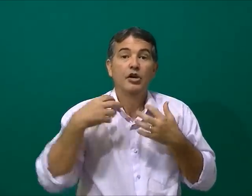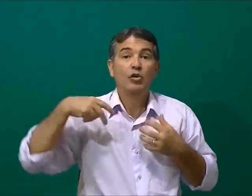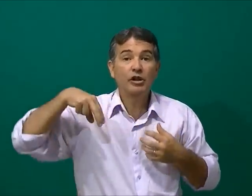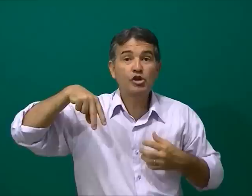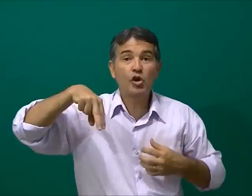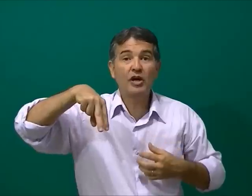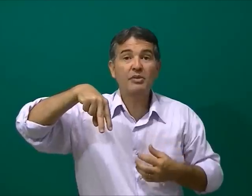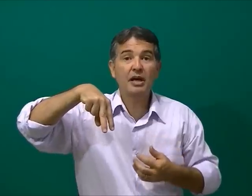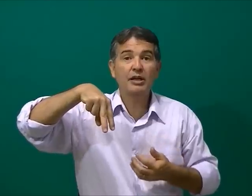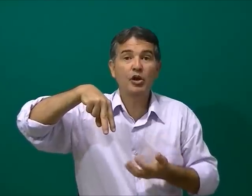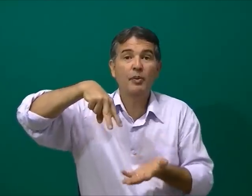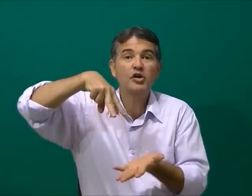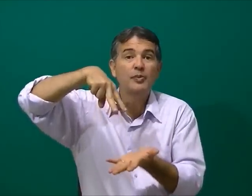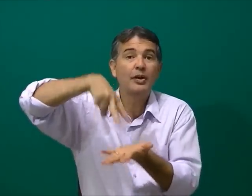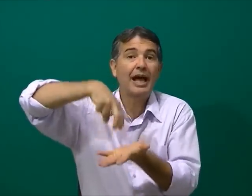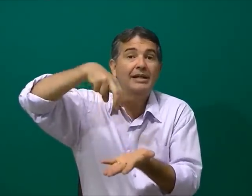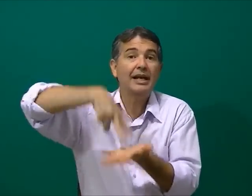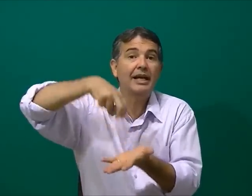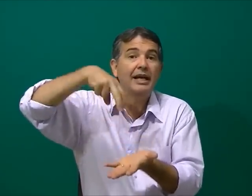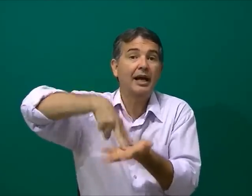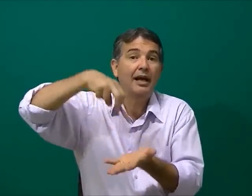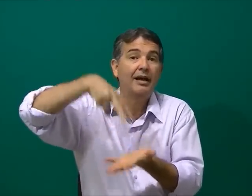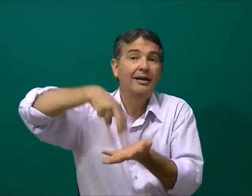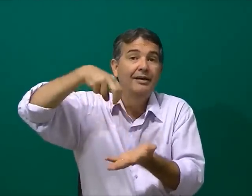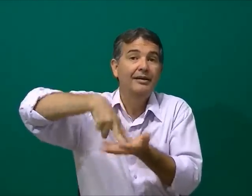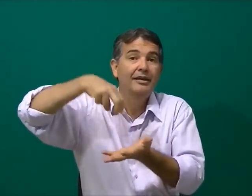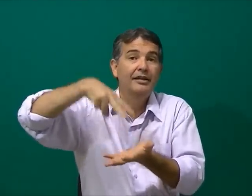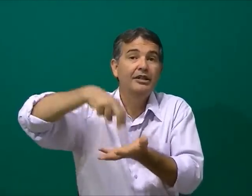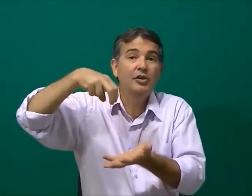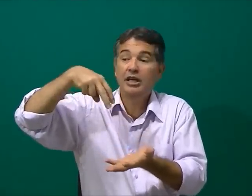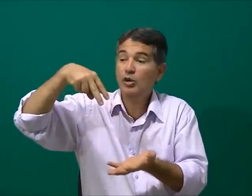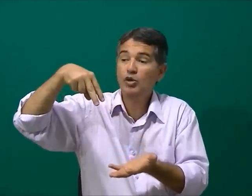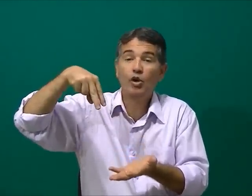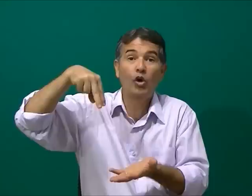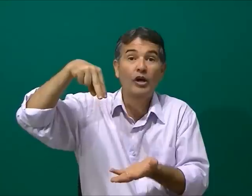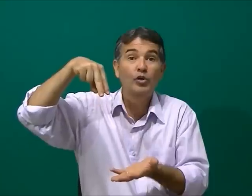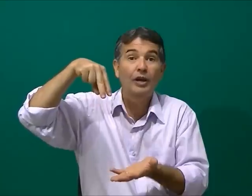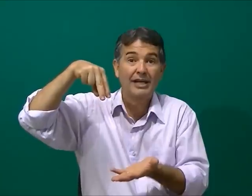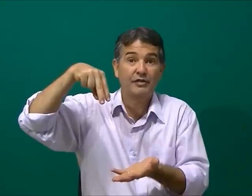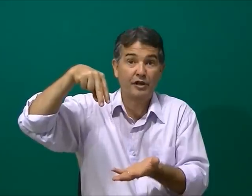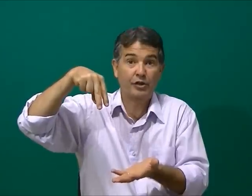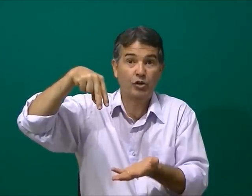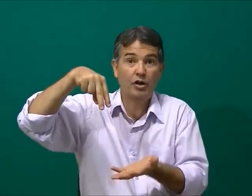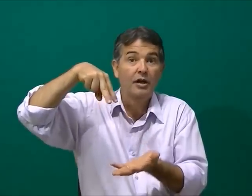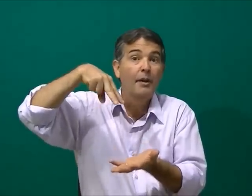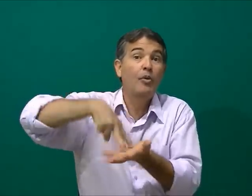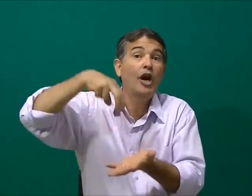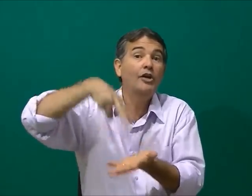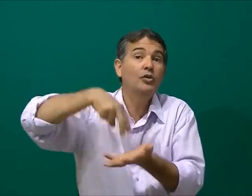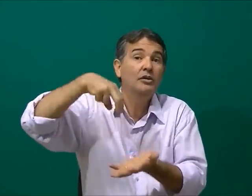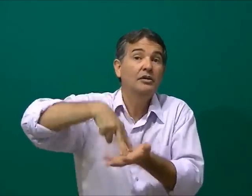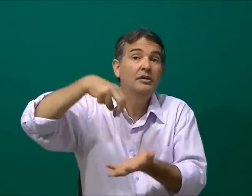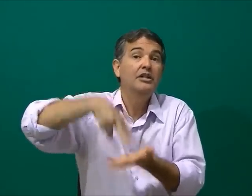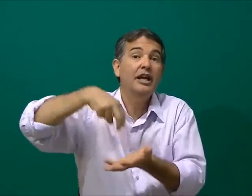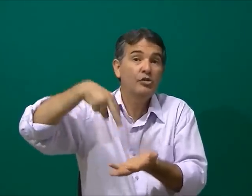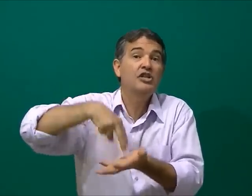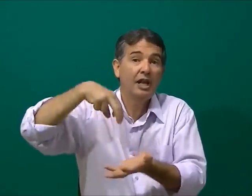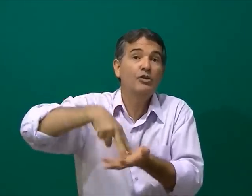Quando eu estou caminhando, eu posso pular de alegria. Então aqui eu estou colocando o classificador pulando. E aí o sinal já